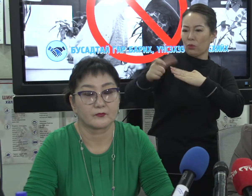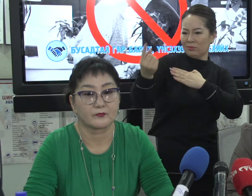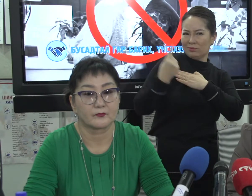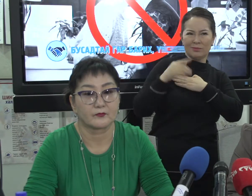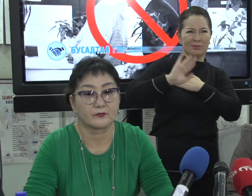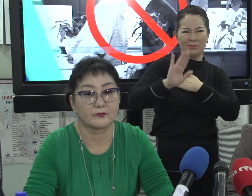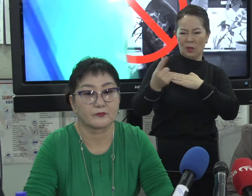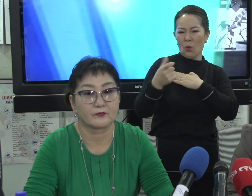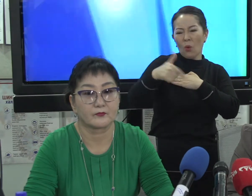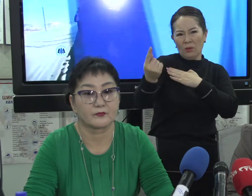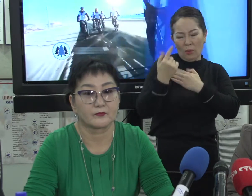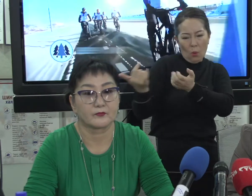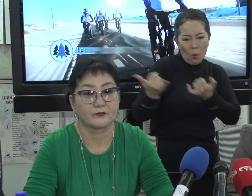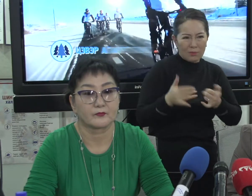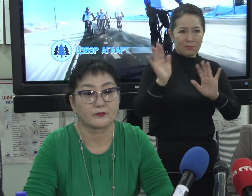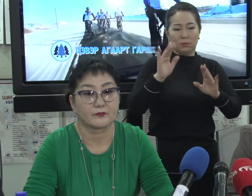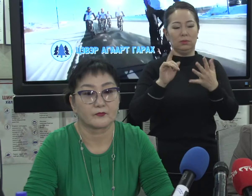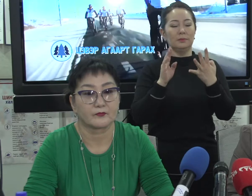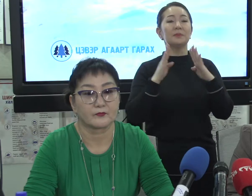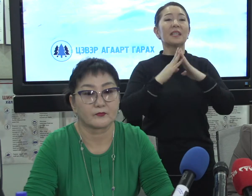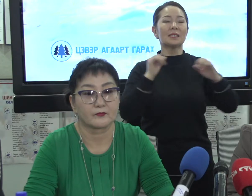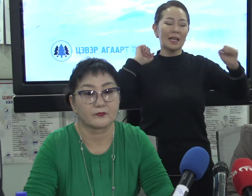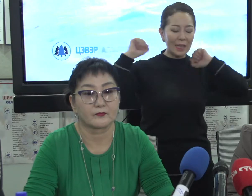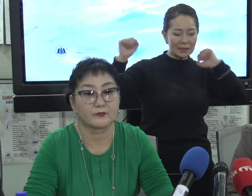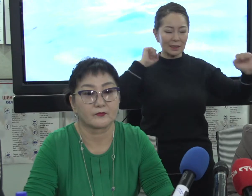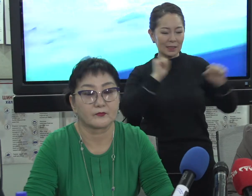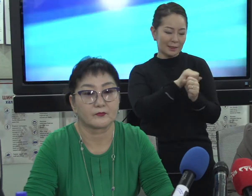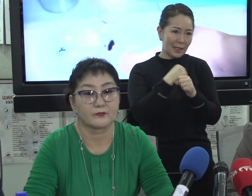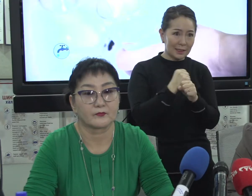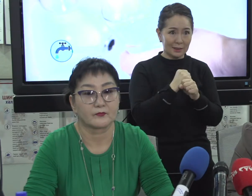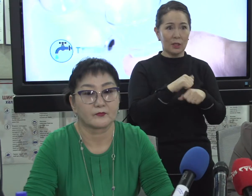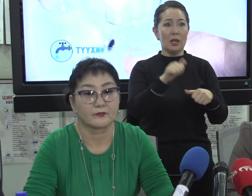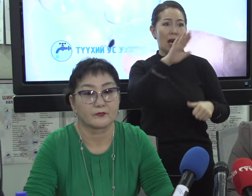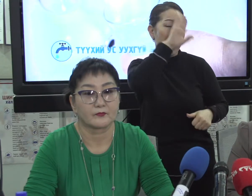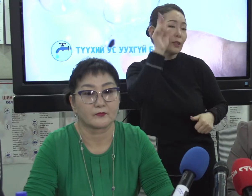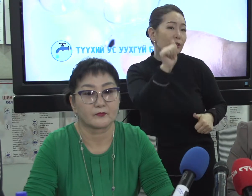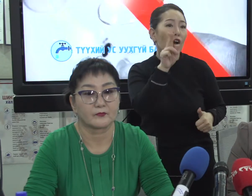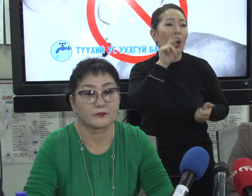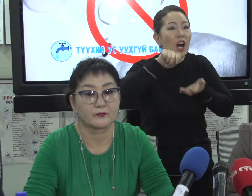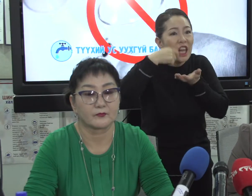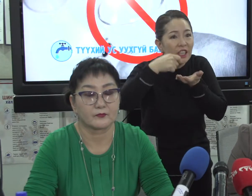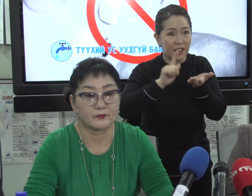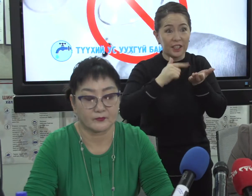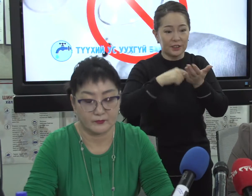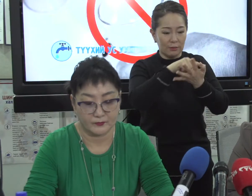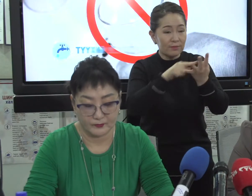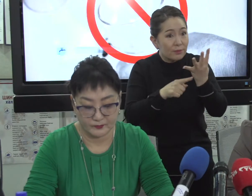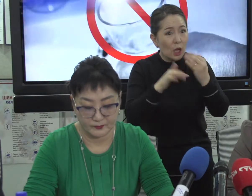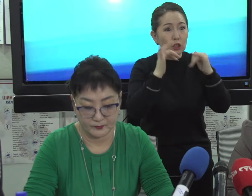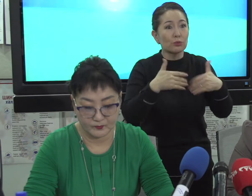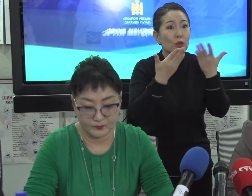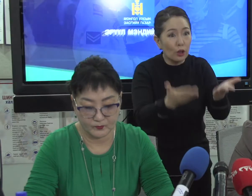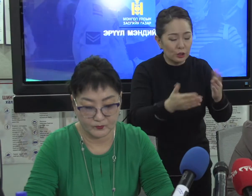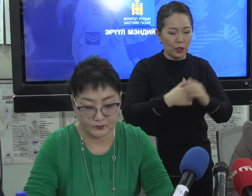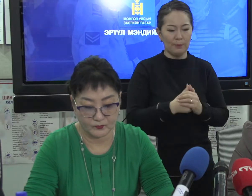байх. А дасгал хөдөлгөөний хийх халуун илчлэг сайтай хоол хүнсийг хэрглэж байх хэрэгтэй гэсэн энэ зөвлөмжүүдийг бол өгч байгаа.